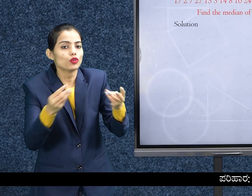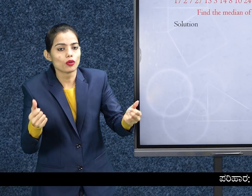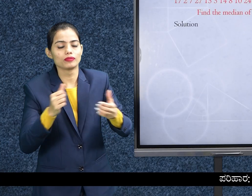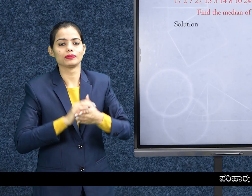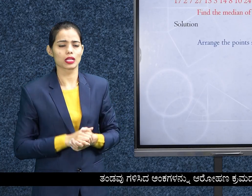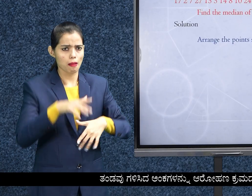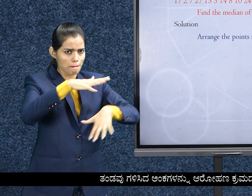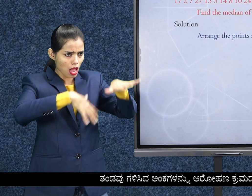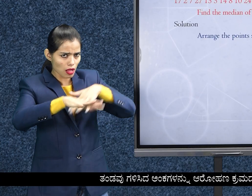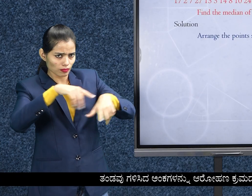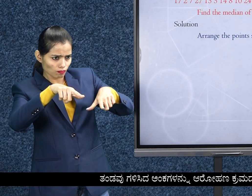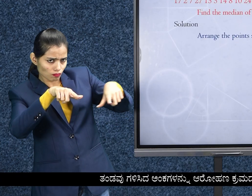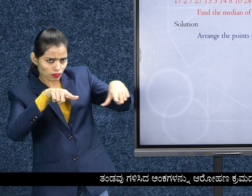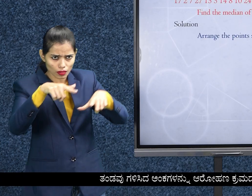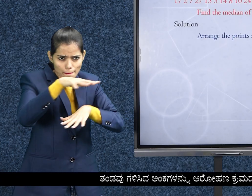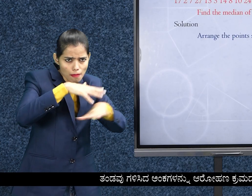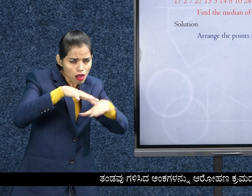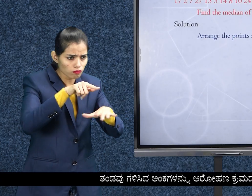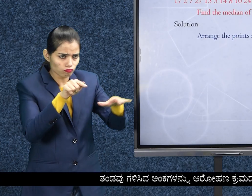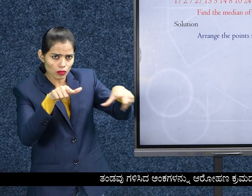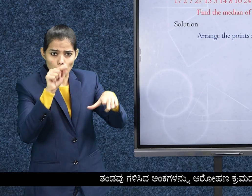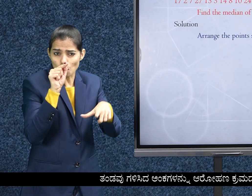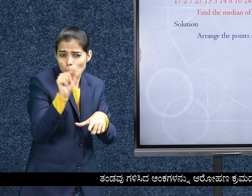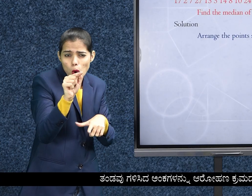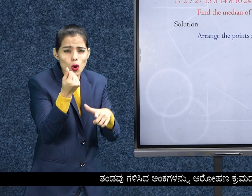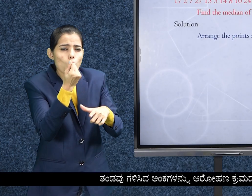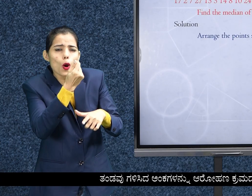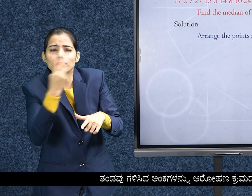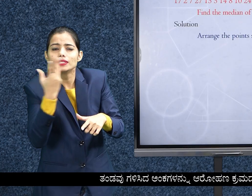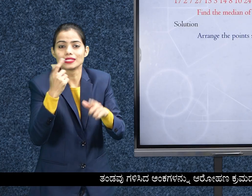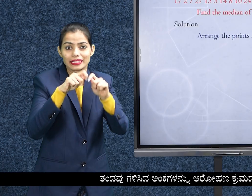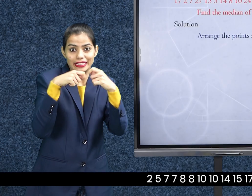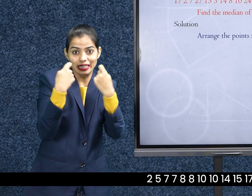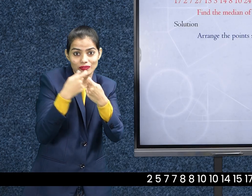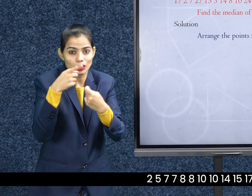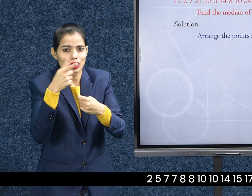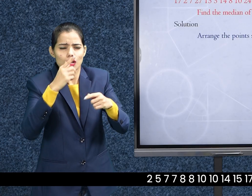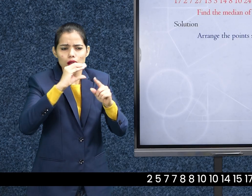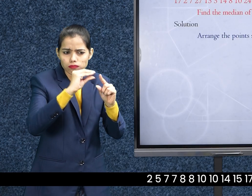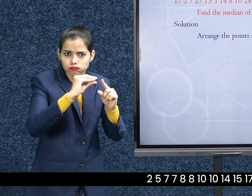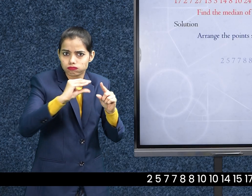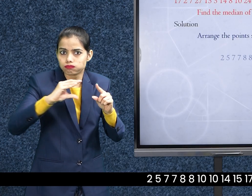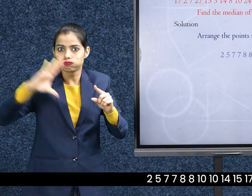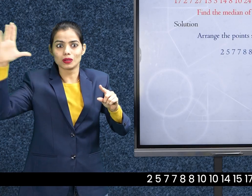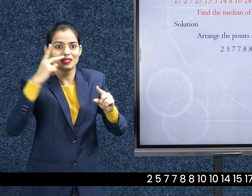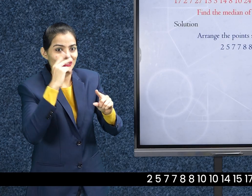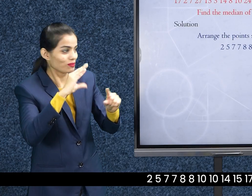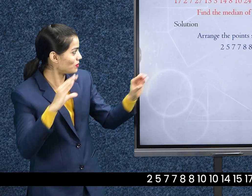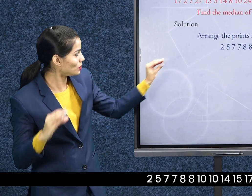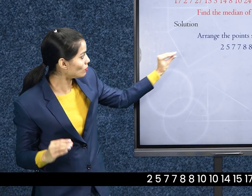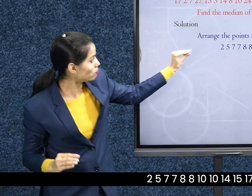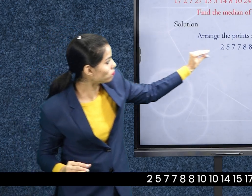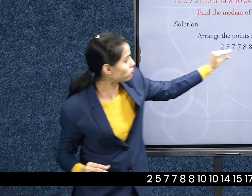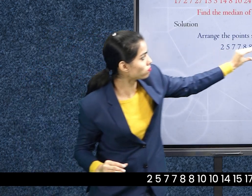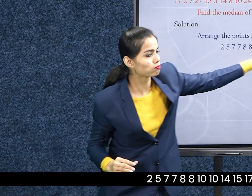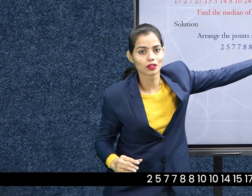ಪರಿಹಾರ: ತಂಡವು ಗಳಿಸಿದ ಅಂಕಗಳನ್ನ ಆರೋಹಣ ಕ್ರಮದಲ್ಲಿ ಜೋಡಿಸಿ ನಾವು ಪಡಿತೇವೆ 2 5 7 7 8 8 10